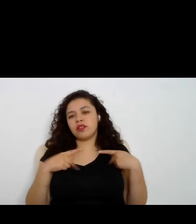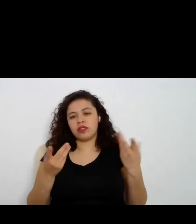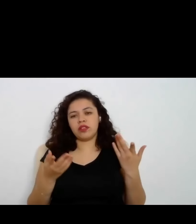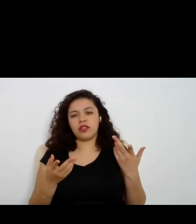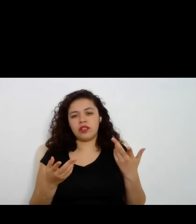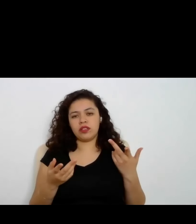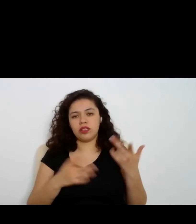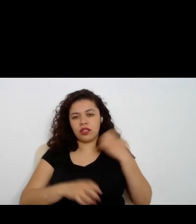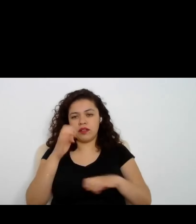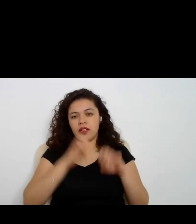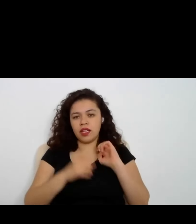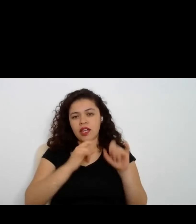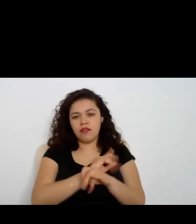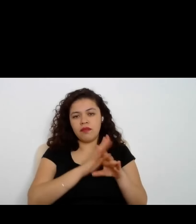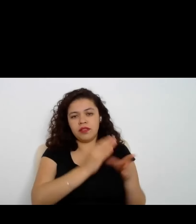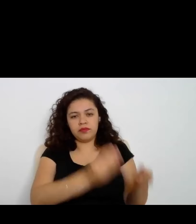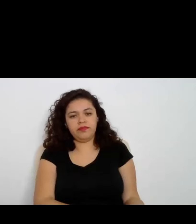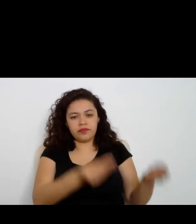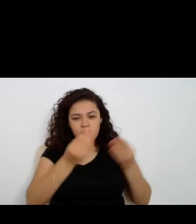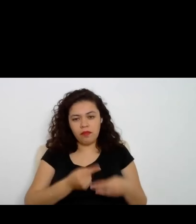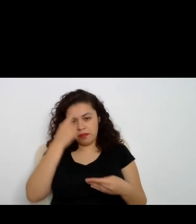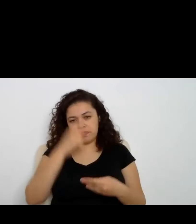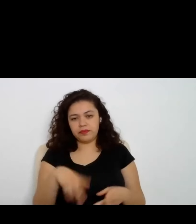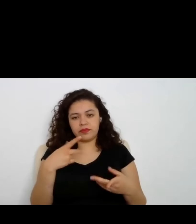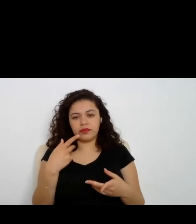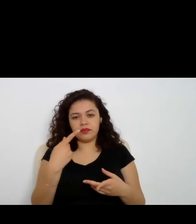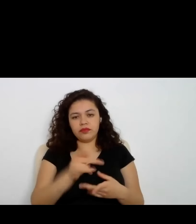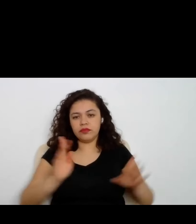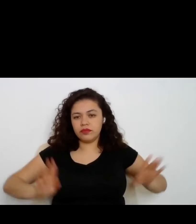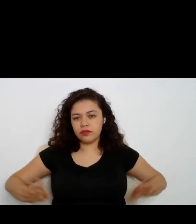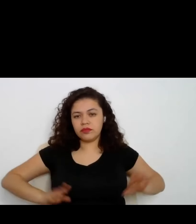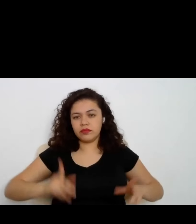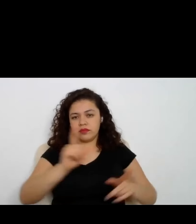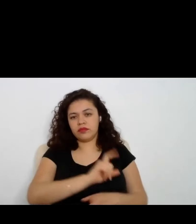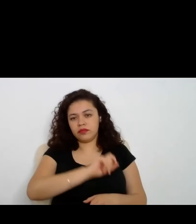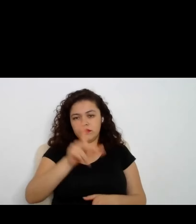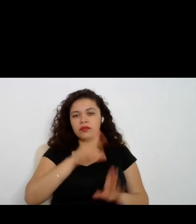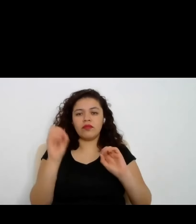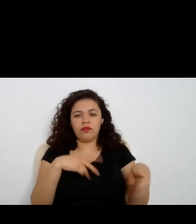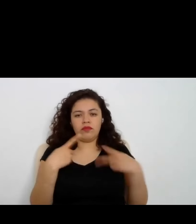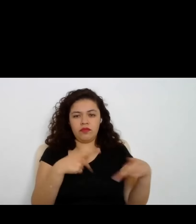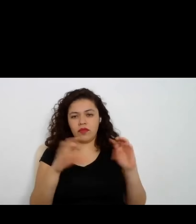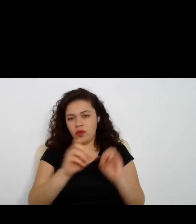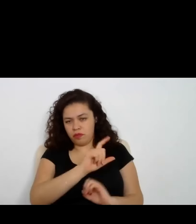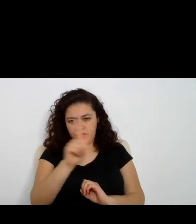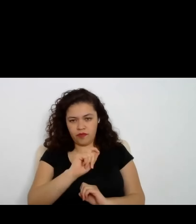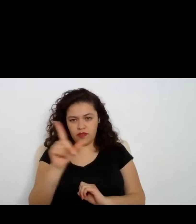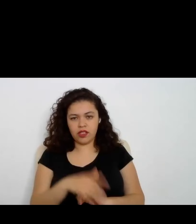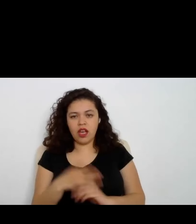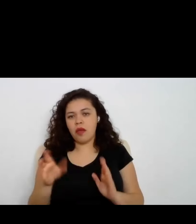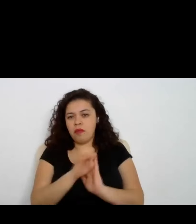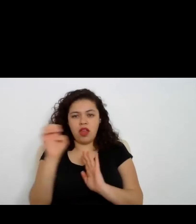están otorgando esos datos en su calidad de comerciantes o profesionistas. Ajá. Entonces, si por ejemplo